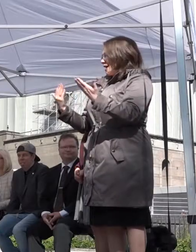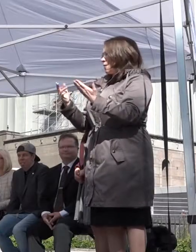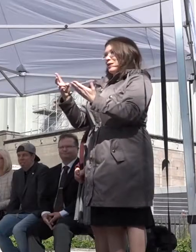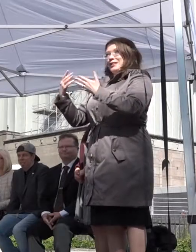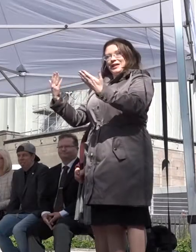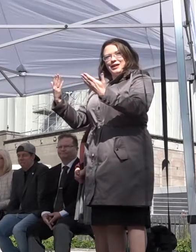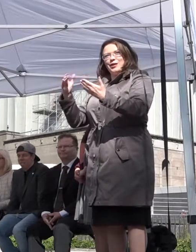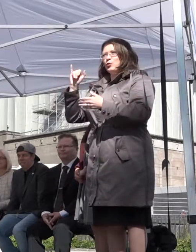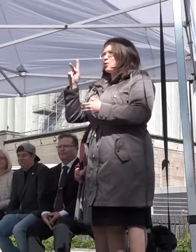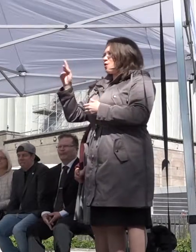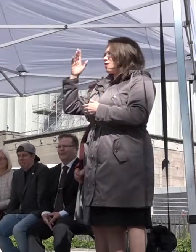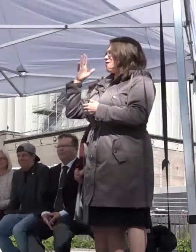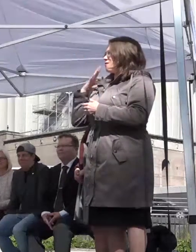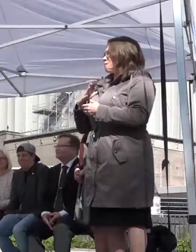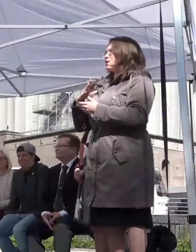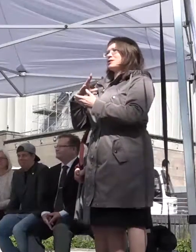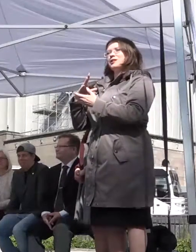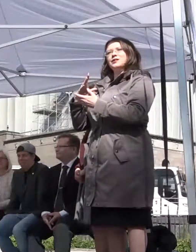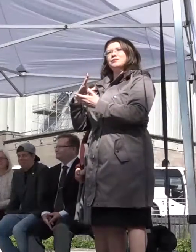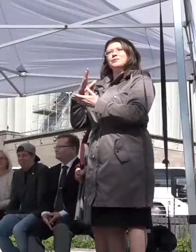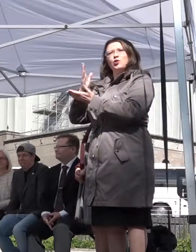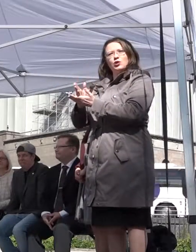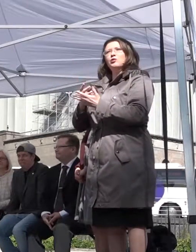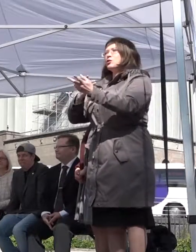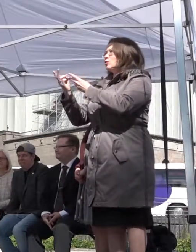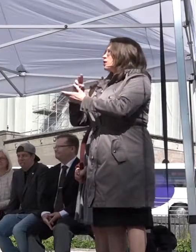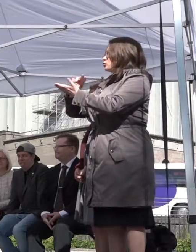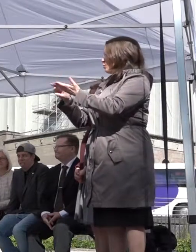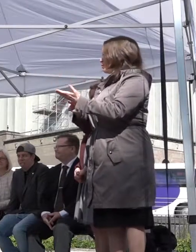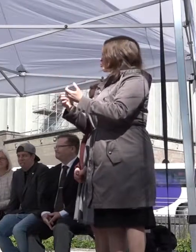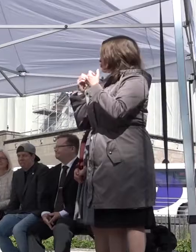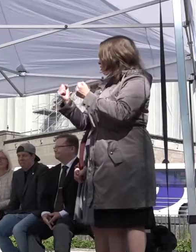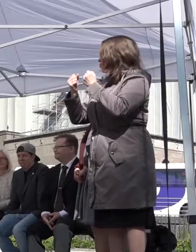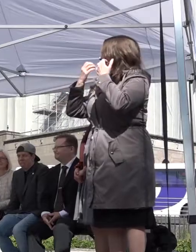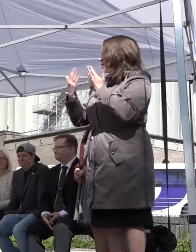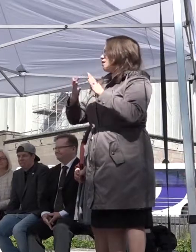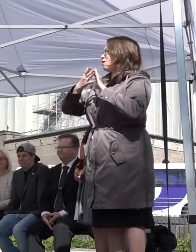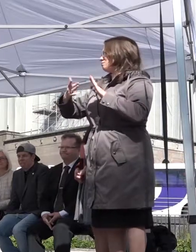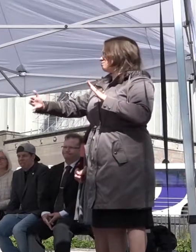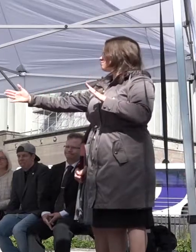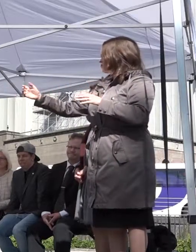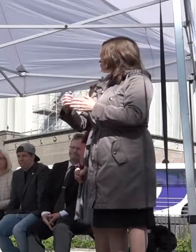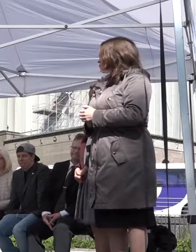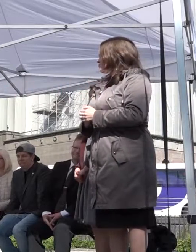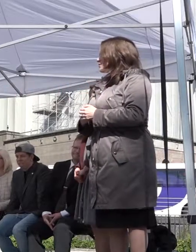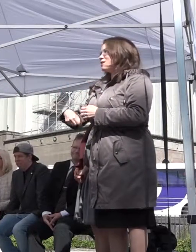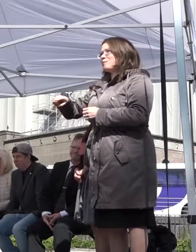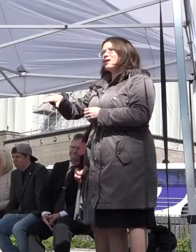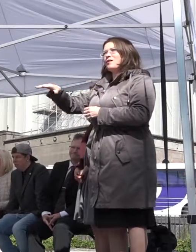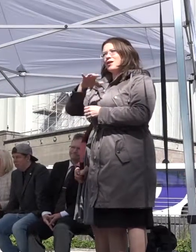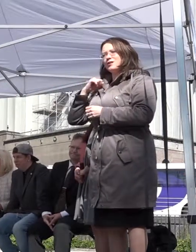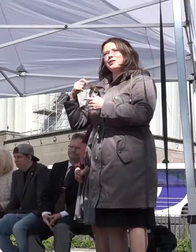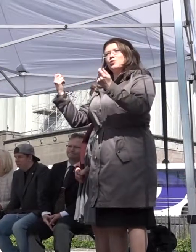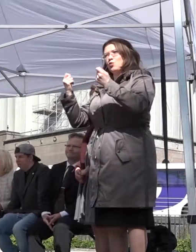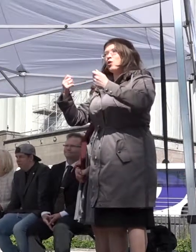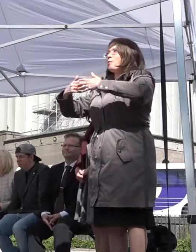vammaisten oikeuksien yleissopimus astuu voimaan. Me kaikki teemme tästä juhlapäivän, olemme